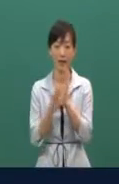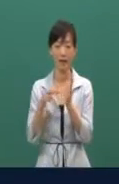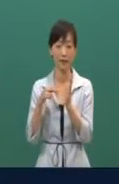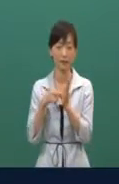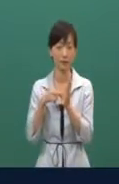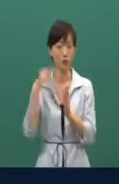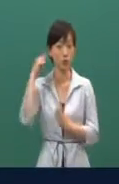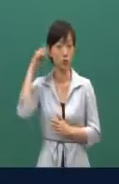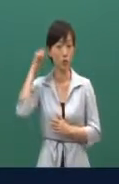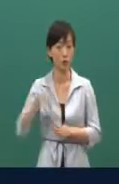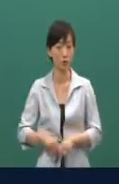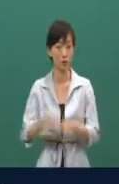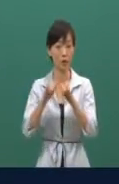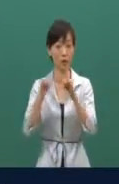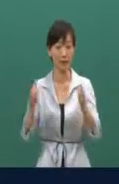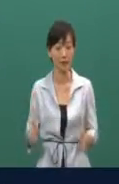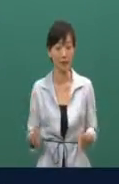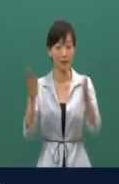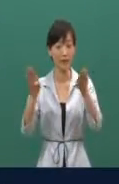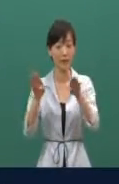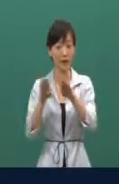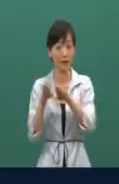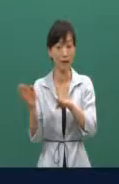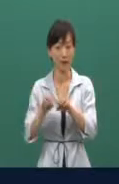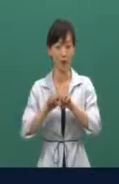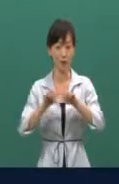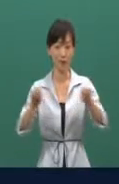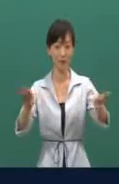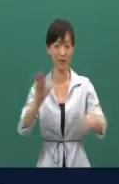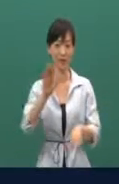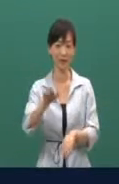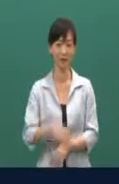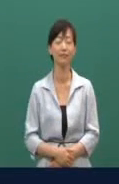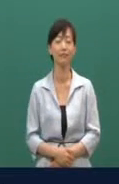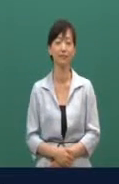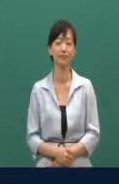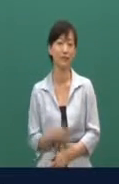続いて滋賀県立聴覚障害者センターからのお知らせです。